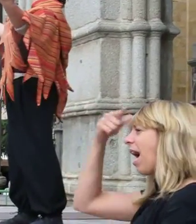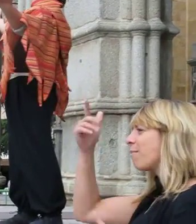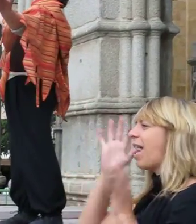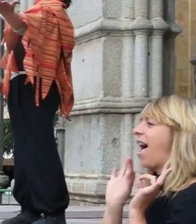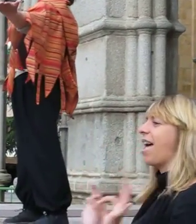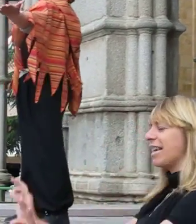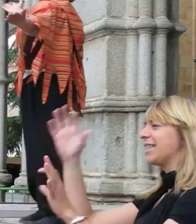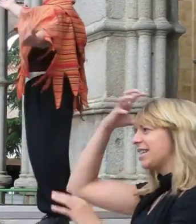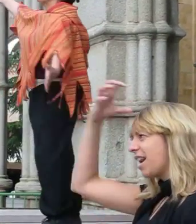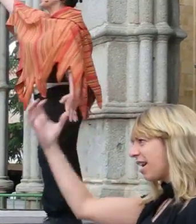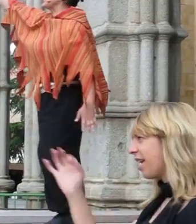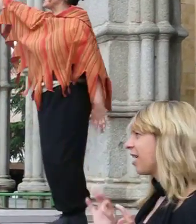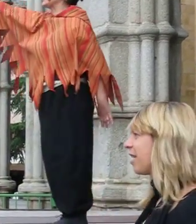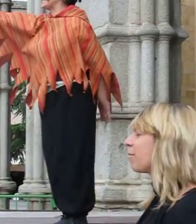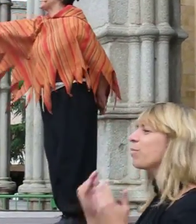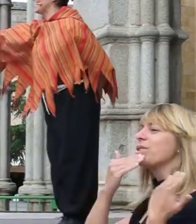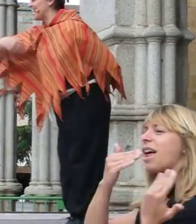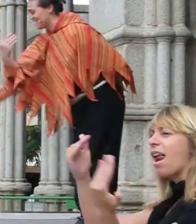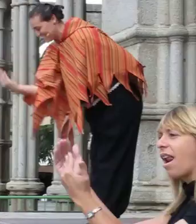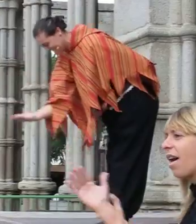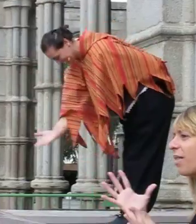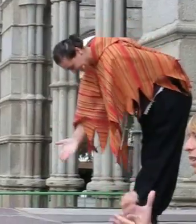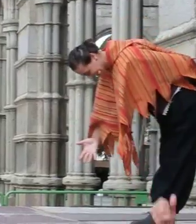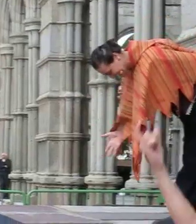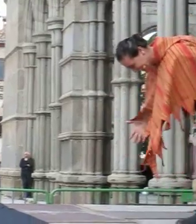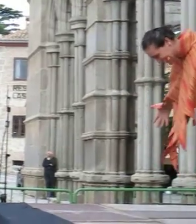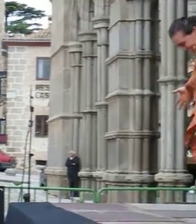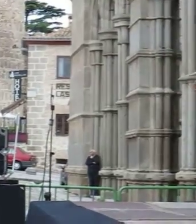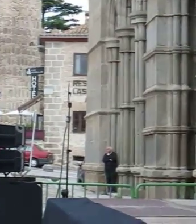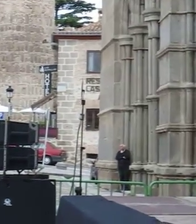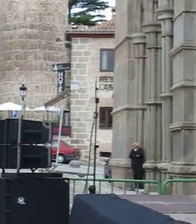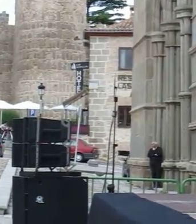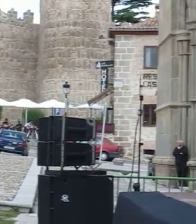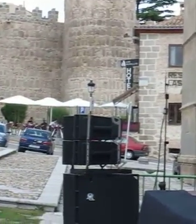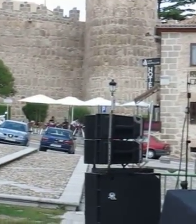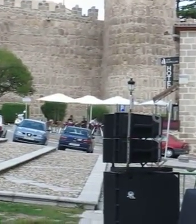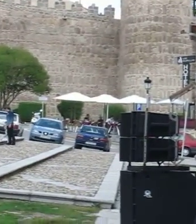Ávila del Rey. ¡Muchas gracias!